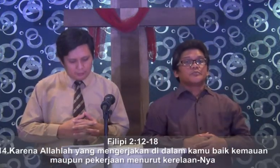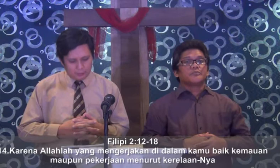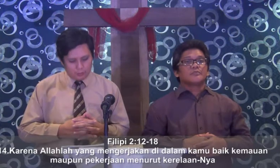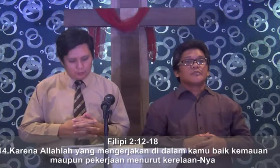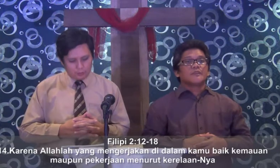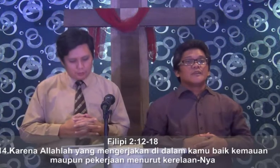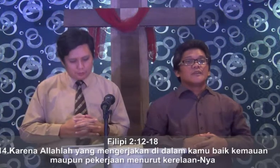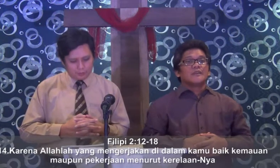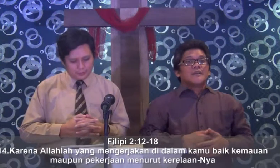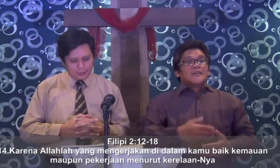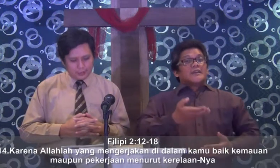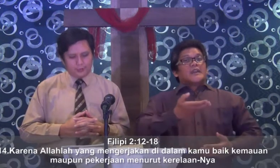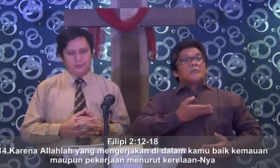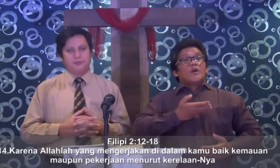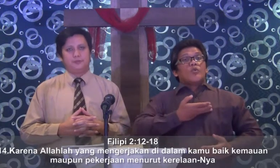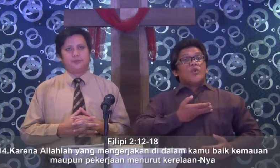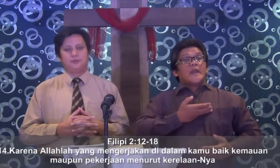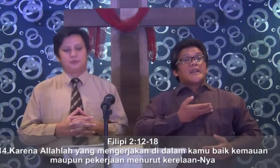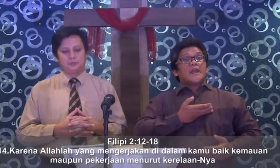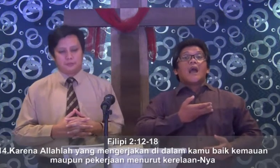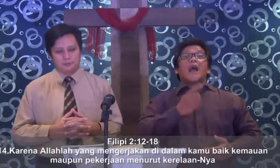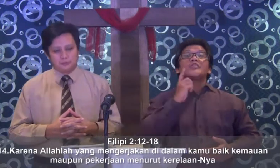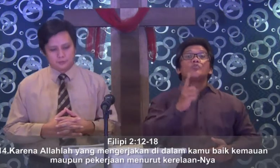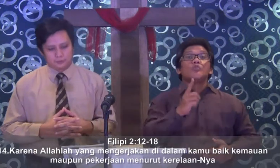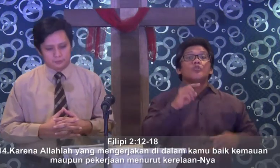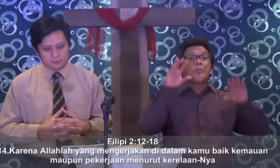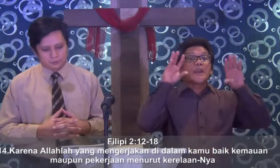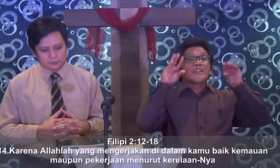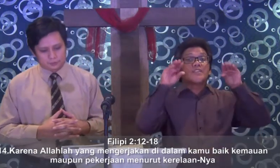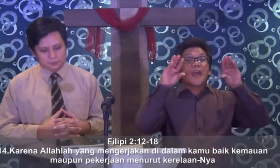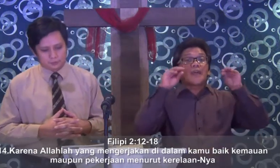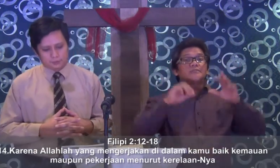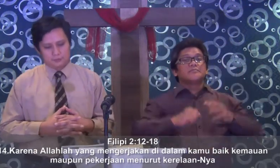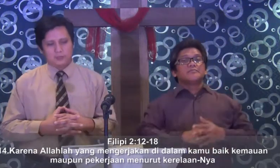baik kemauan maupun pekerjaan